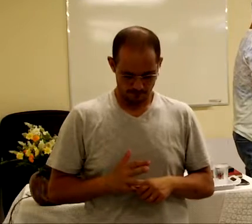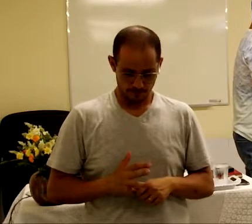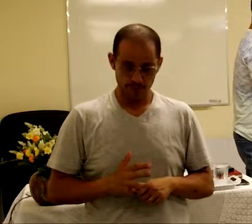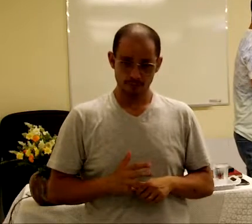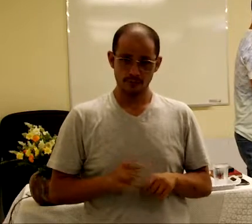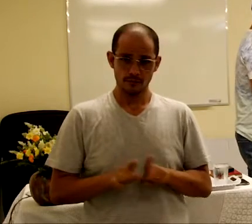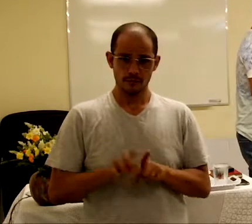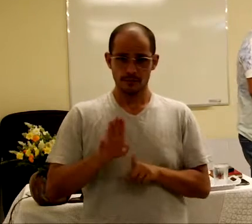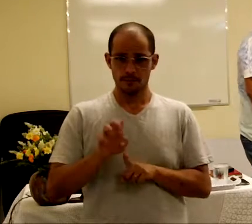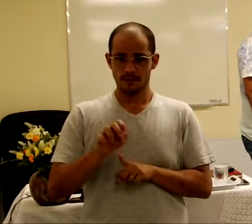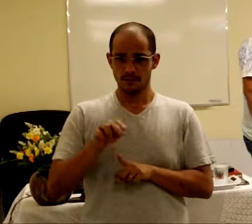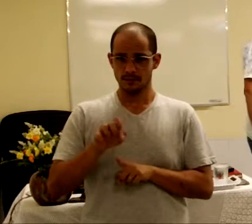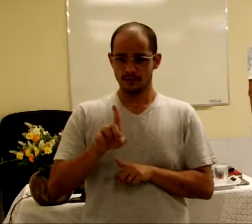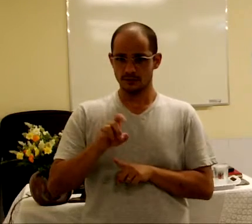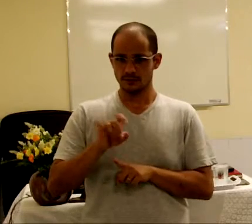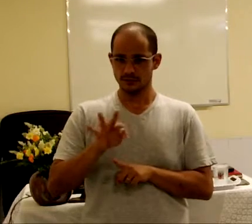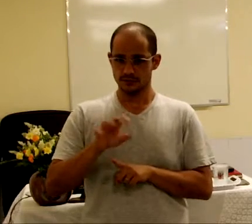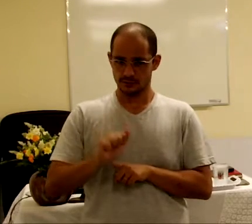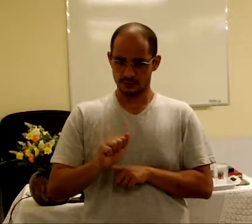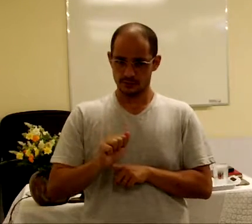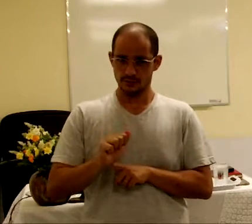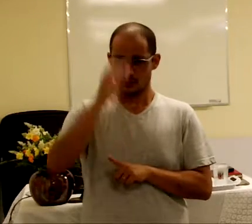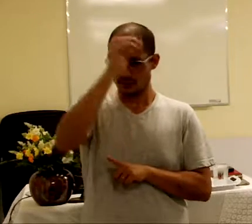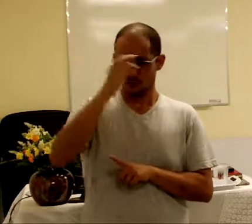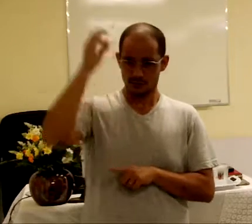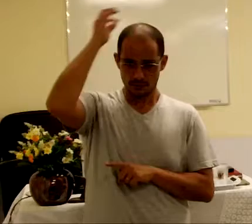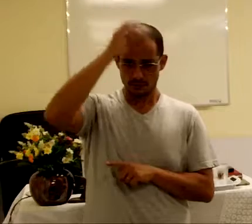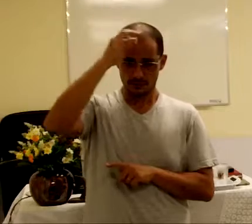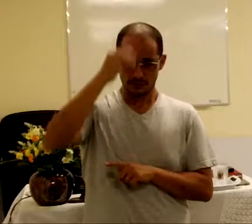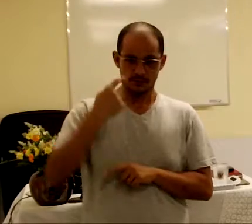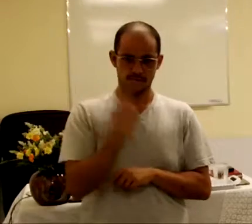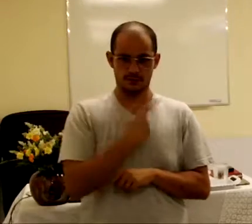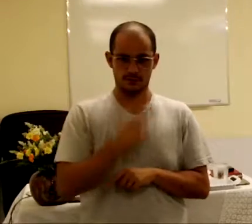Benedita Fernandes, conhecem? Espírita.